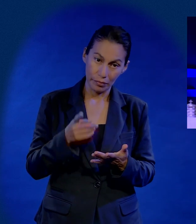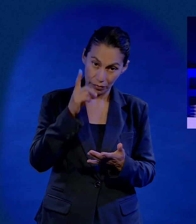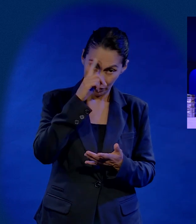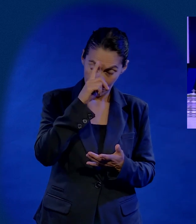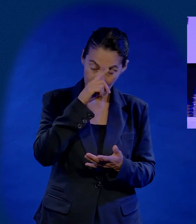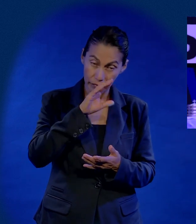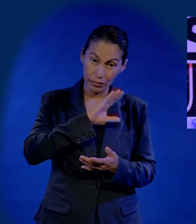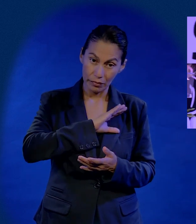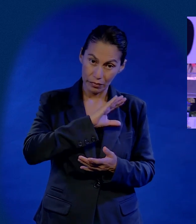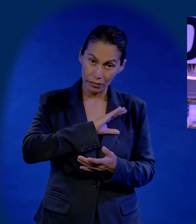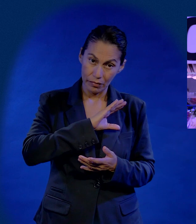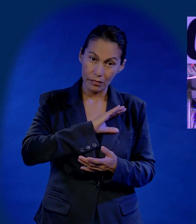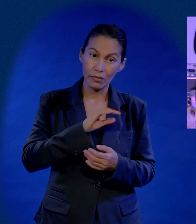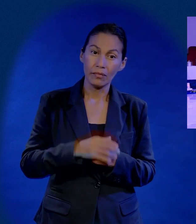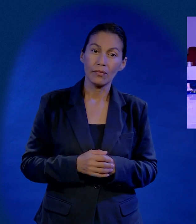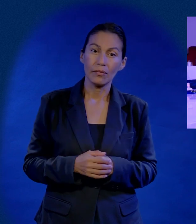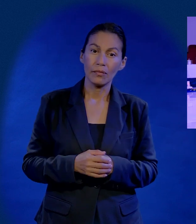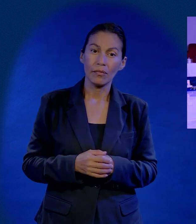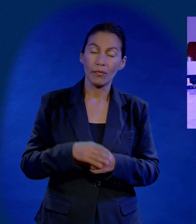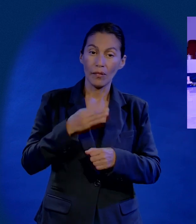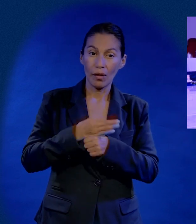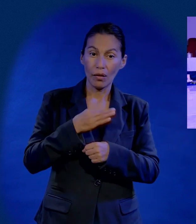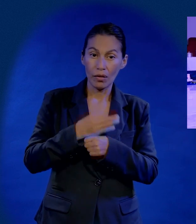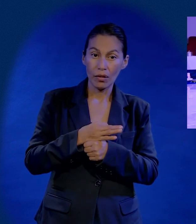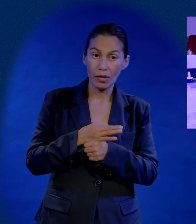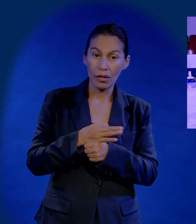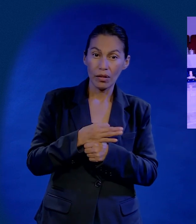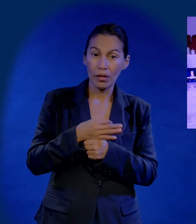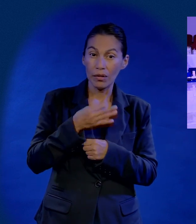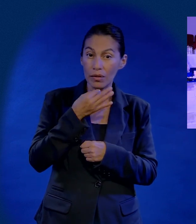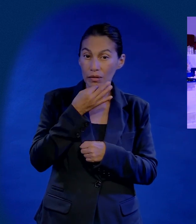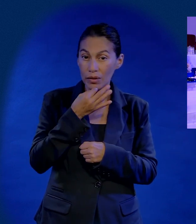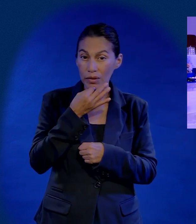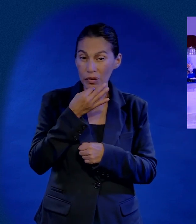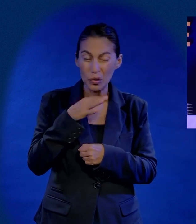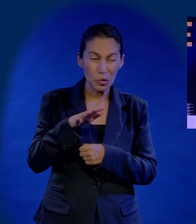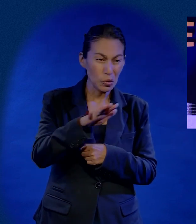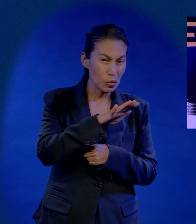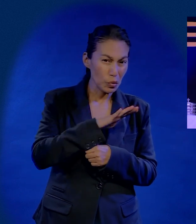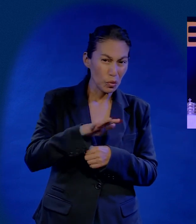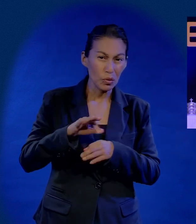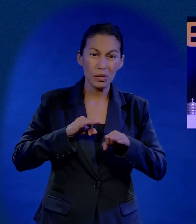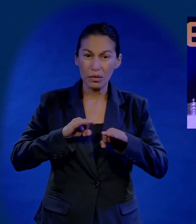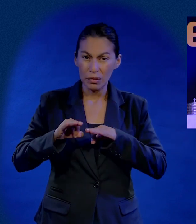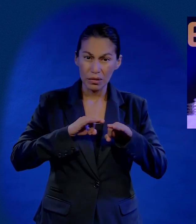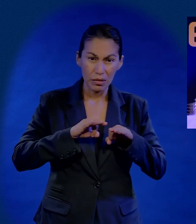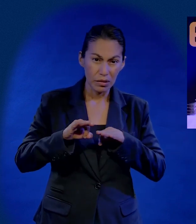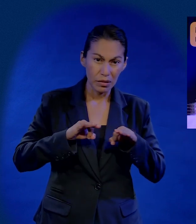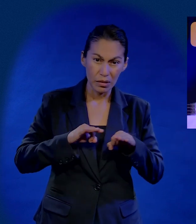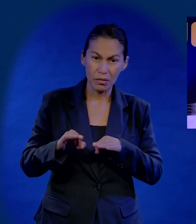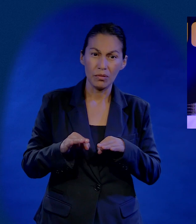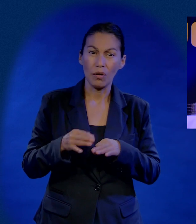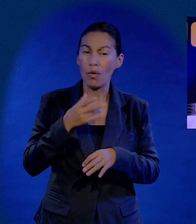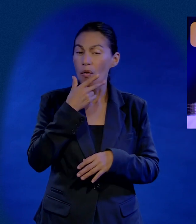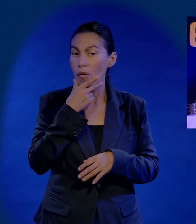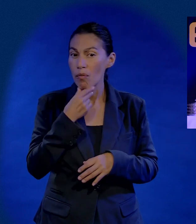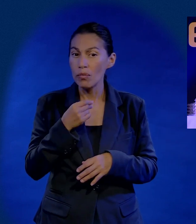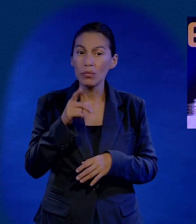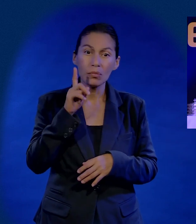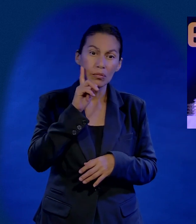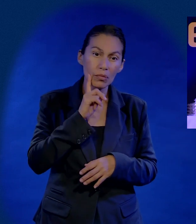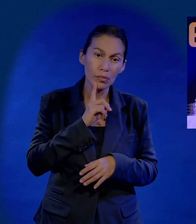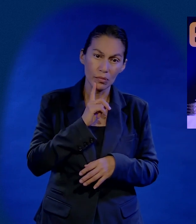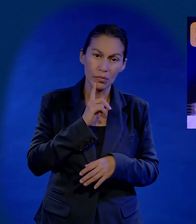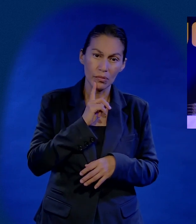otro paréntesis con muchísimo cariño. Yo sé que los tiempos modernos exigen que todos